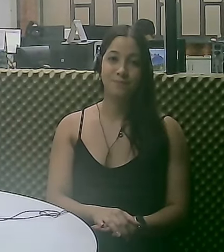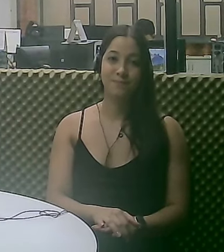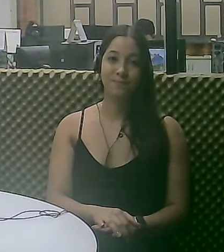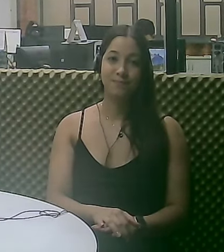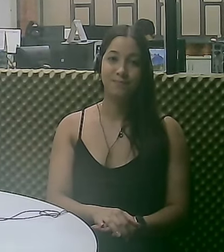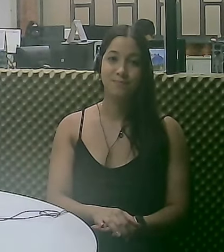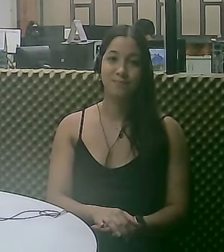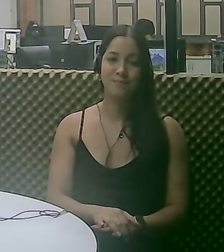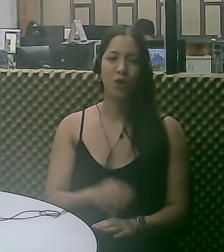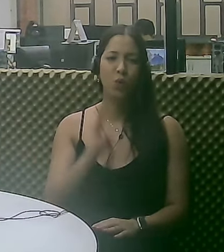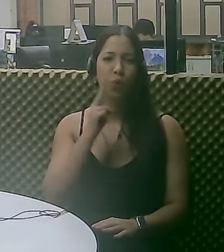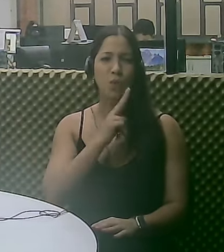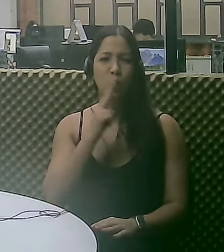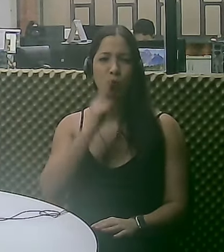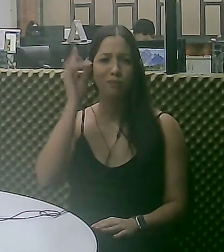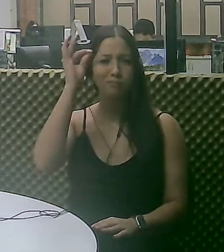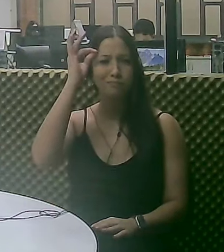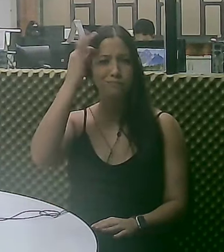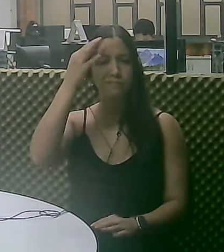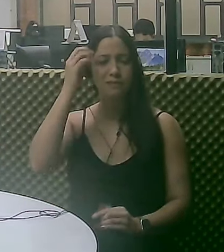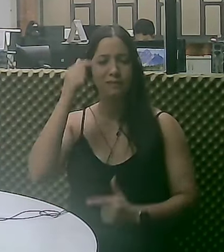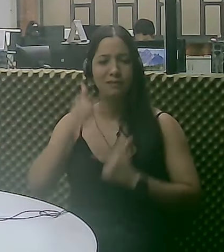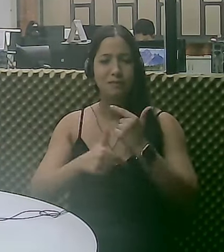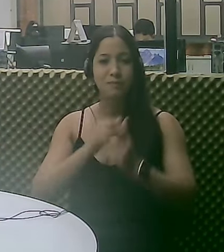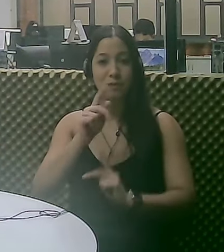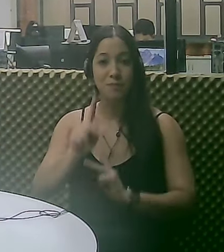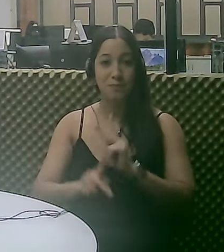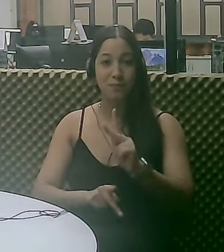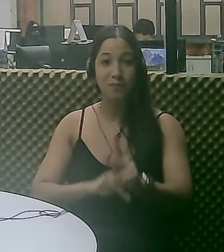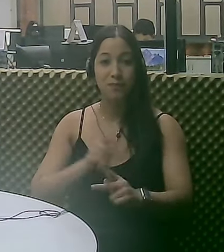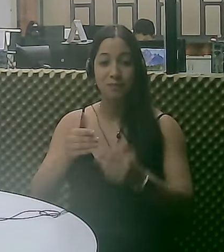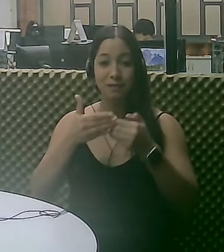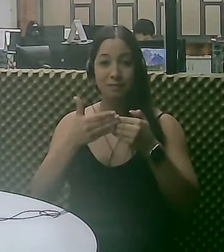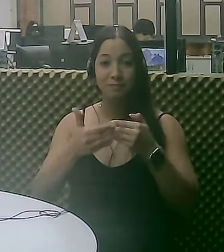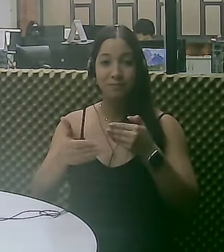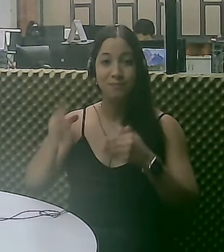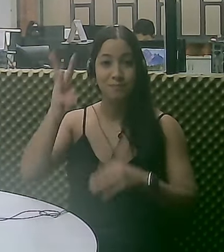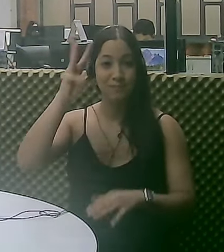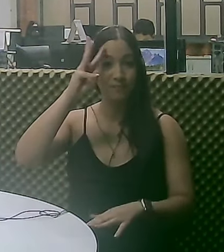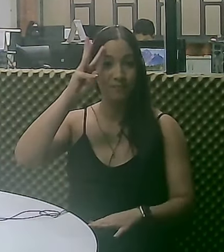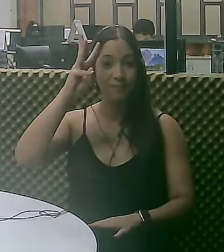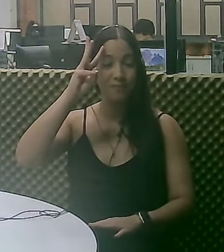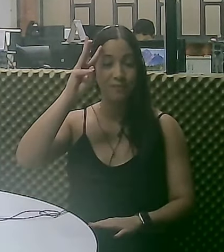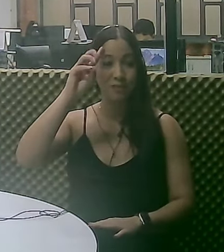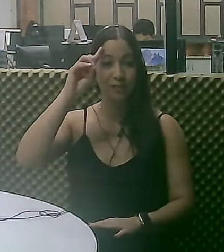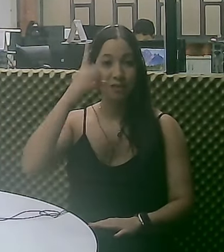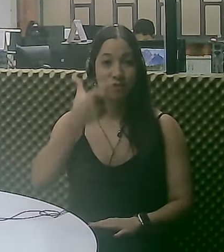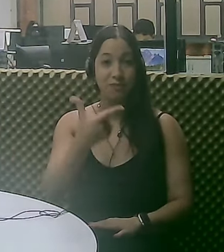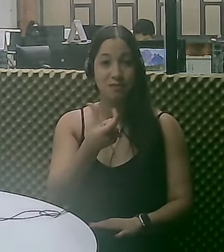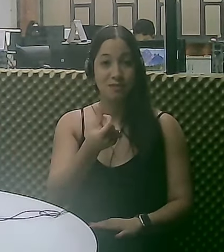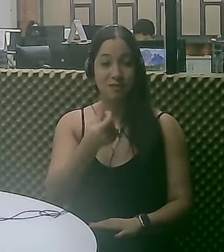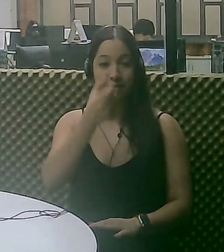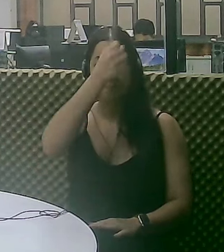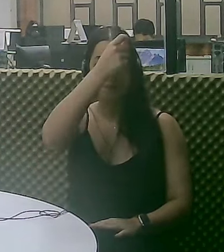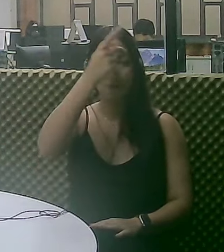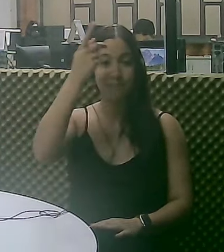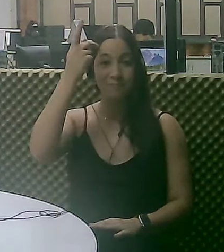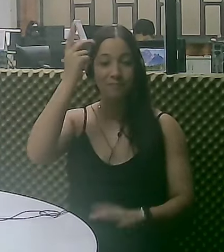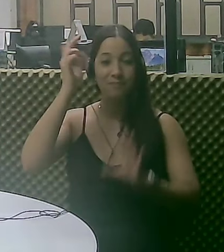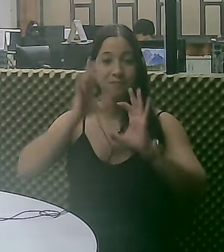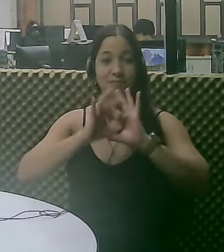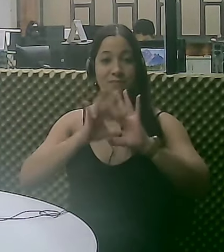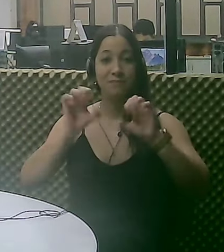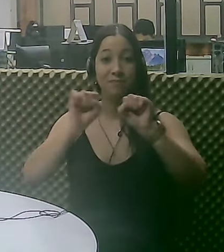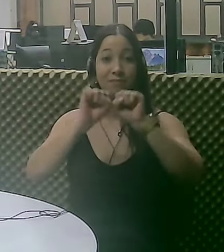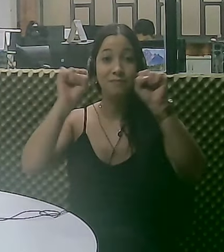Para dar mais agilidade aos serviços prestados à população, a partir da próxima terça-feira, dia 26, a Prefeitura disponibilizará um